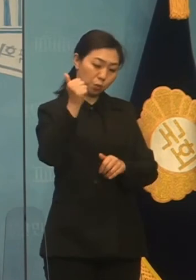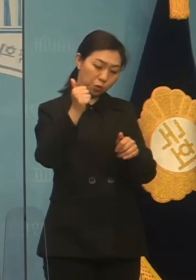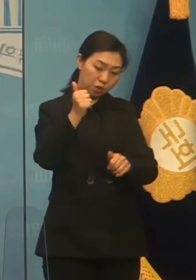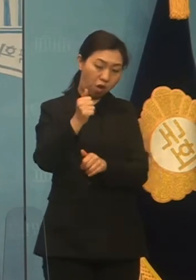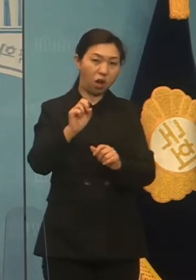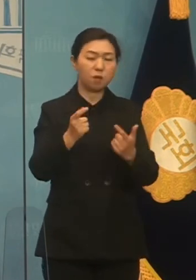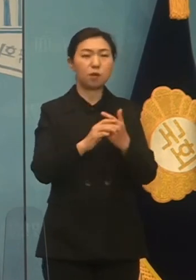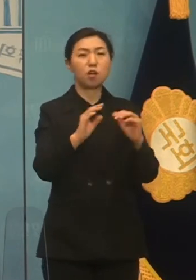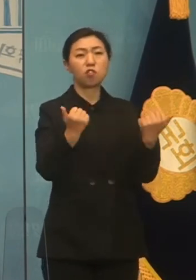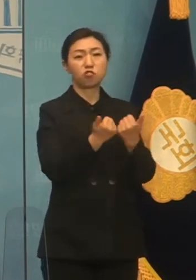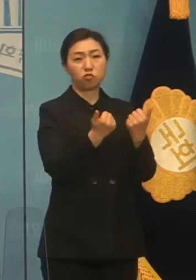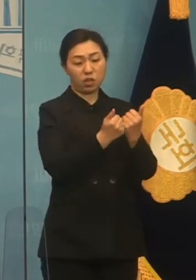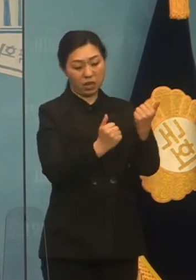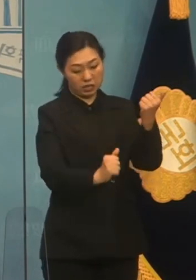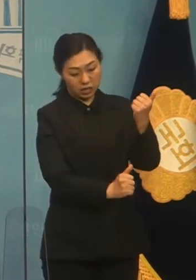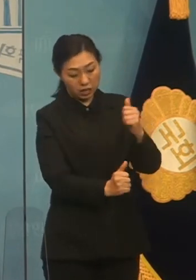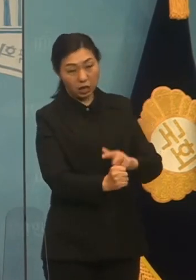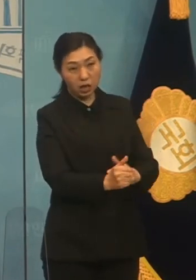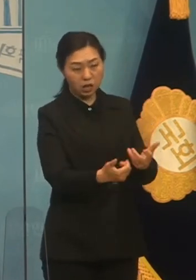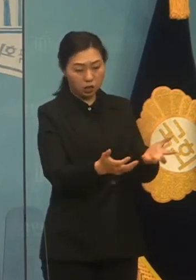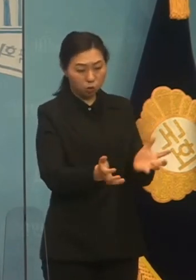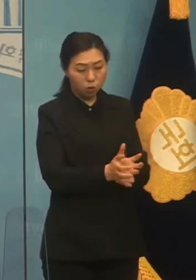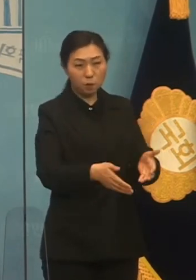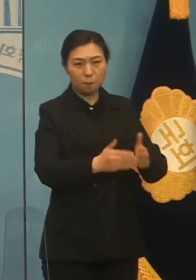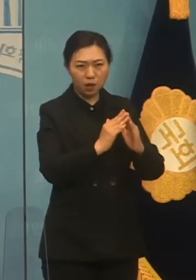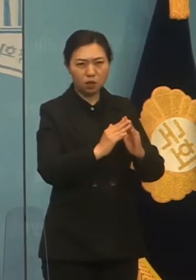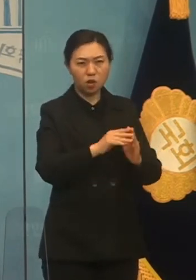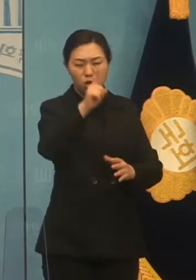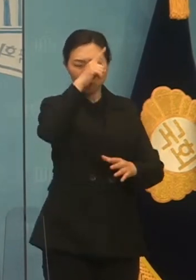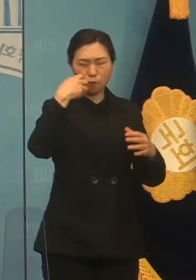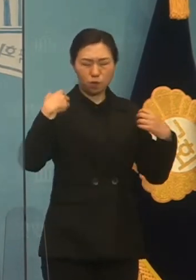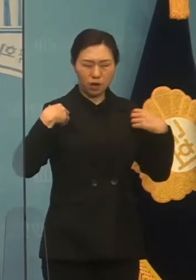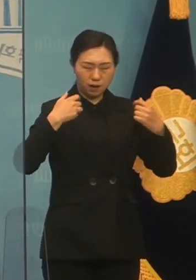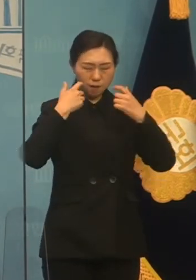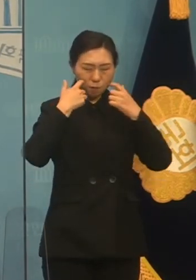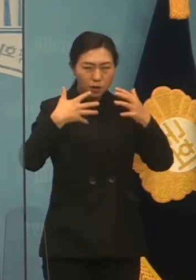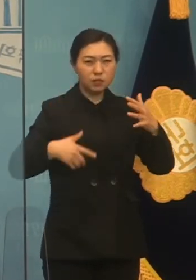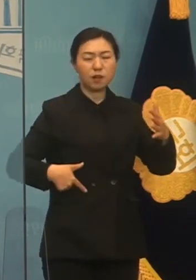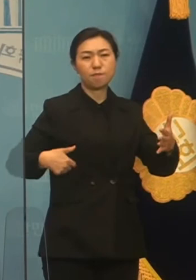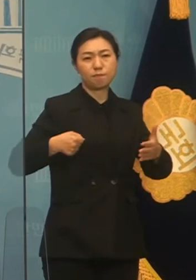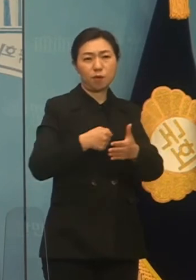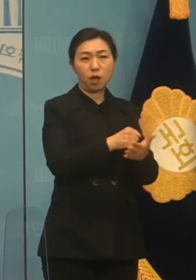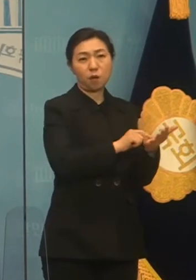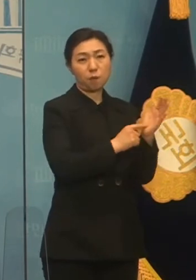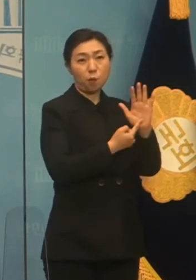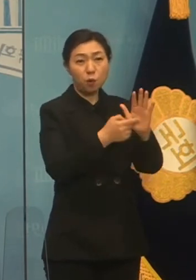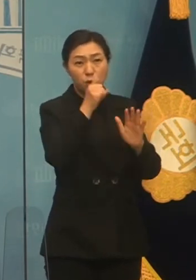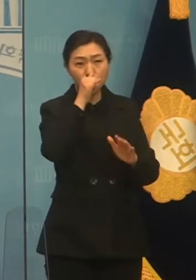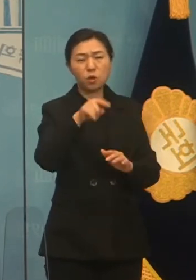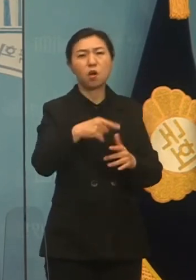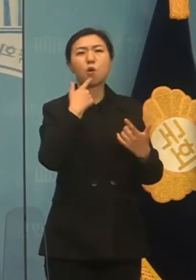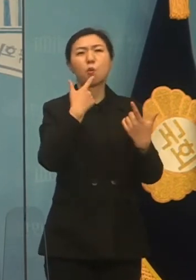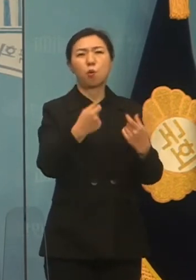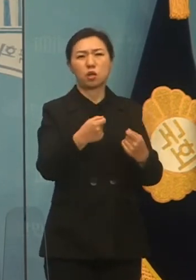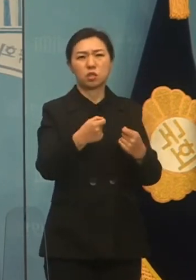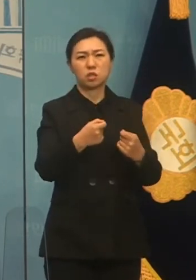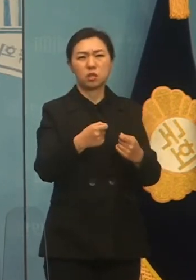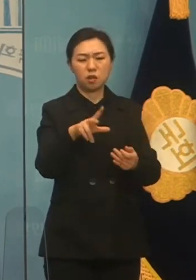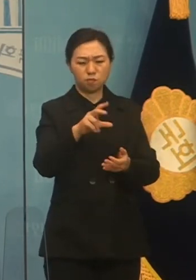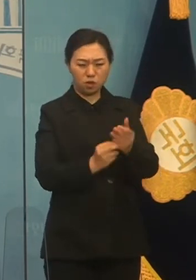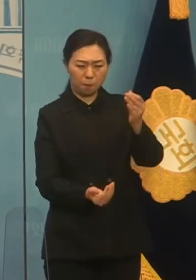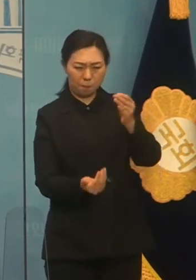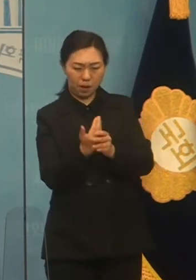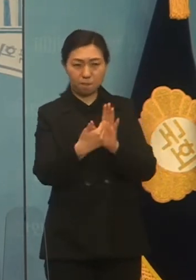정부의 강력한 의지를 보여주고 더 이상 이런 사건이 언제까지라도 발붙일 수